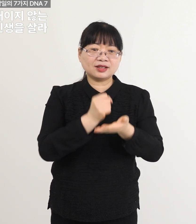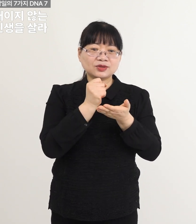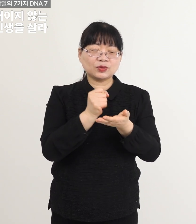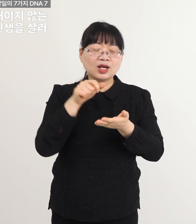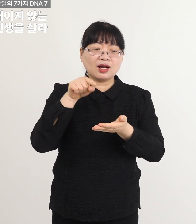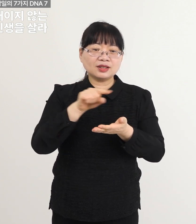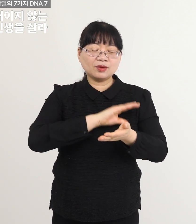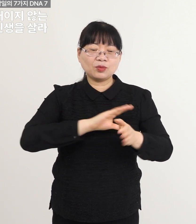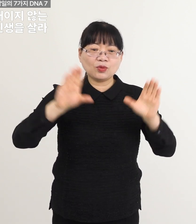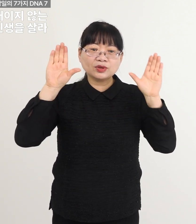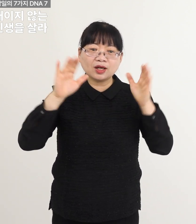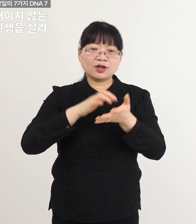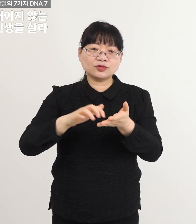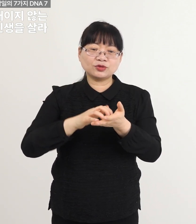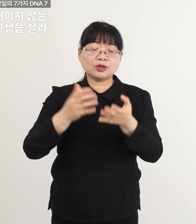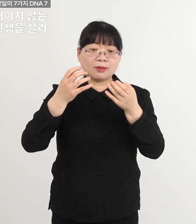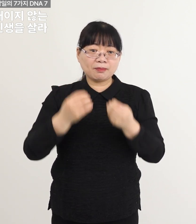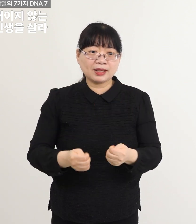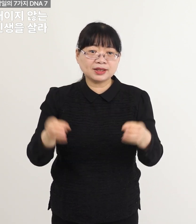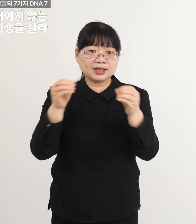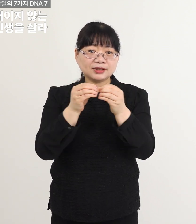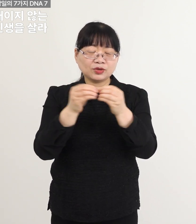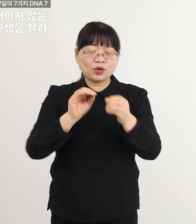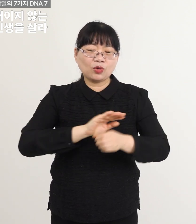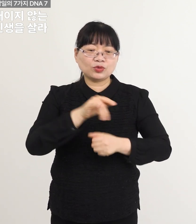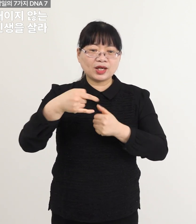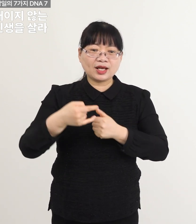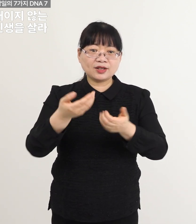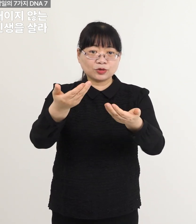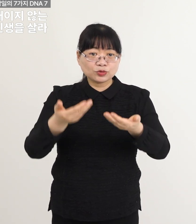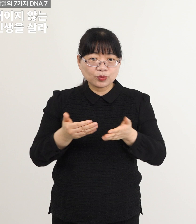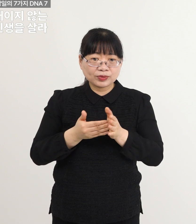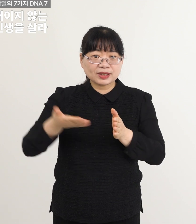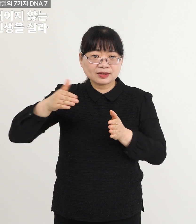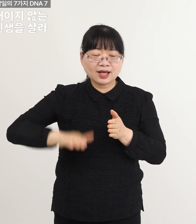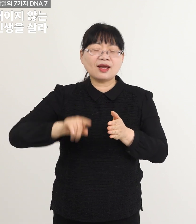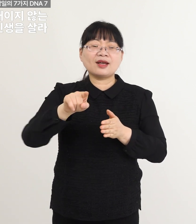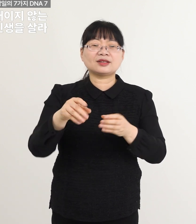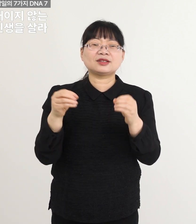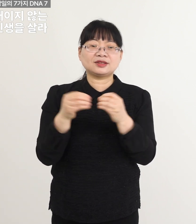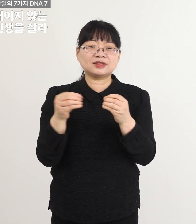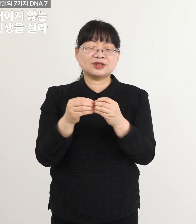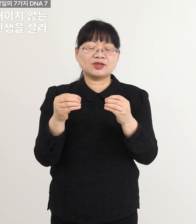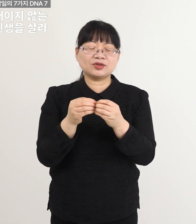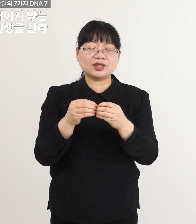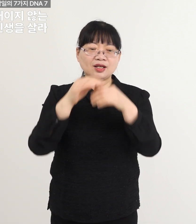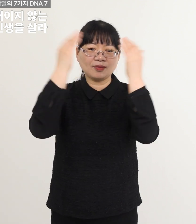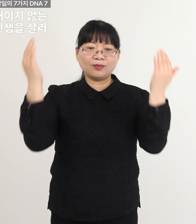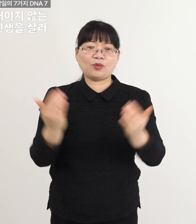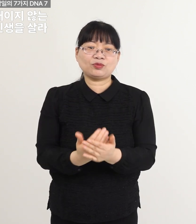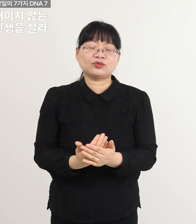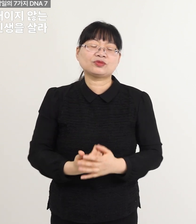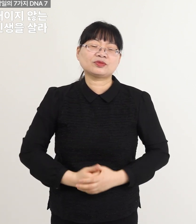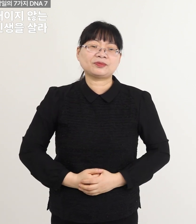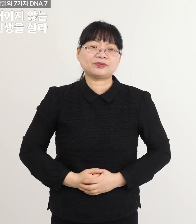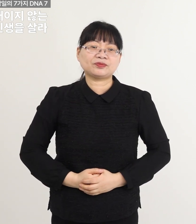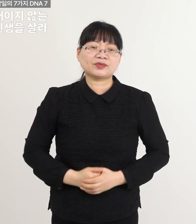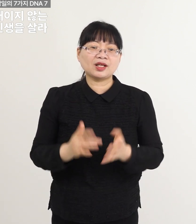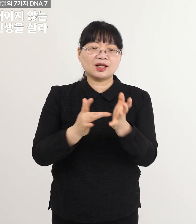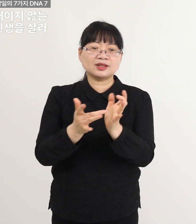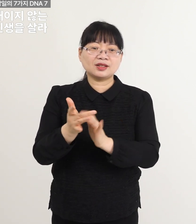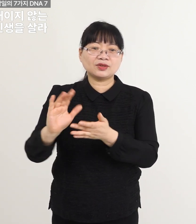이 모세가 수많은 글들을 우리에게 남겼는데 그 글들이 전부